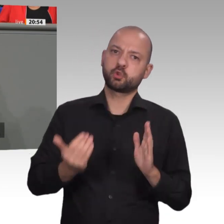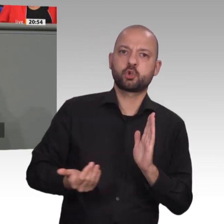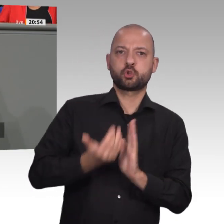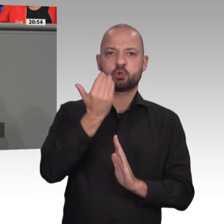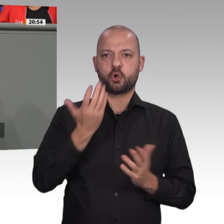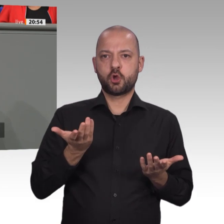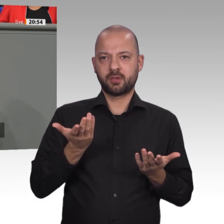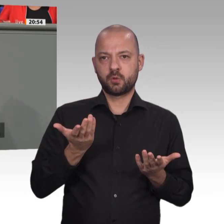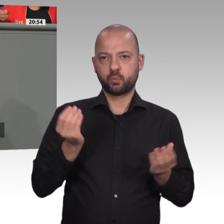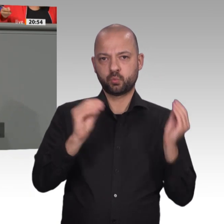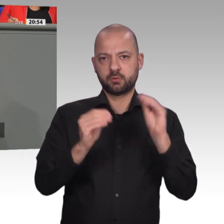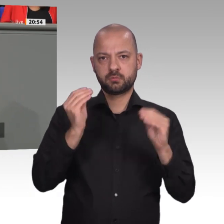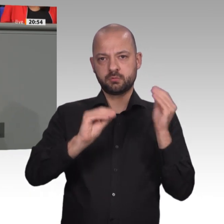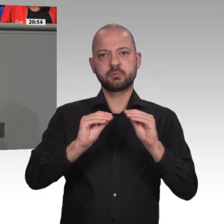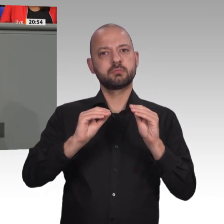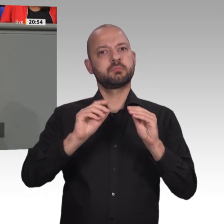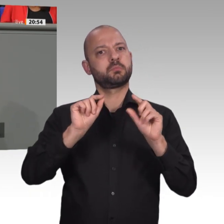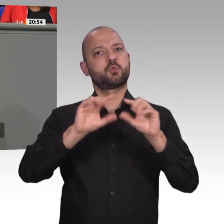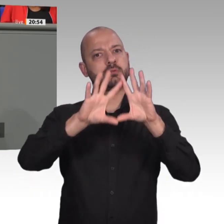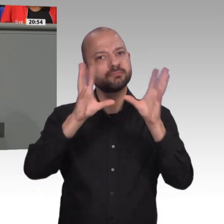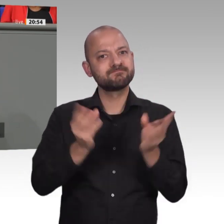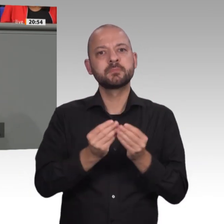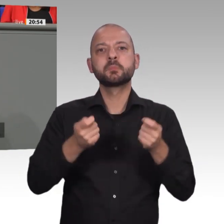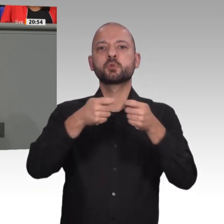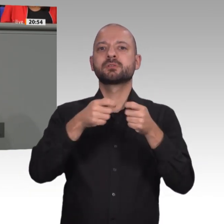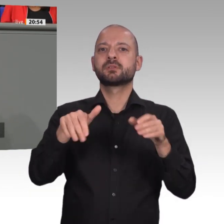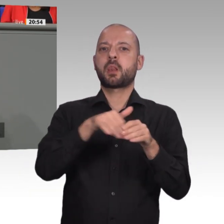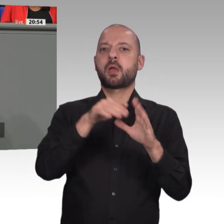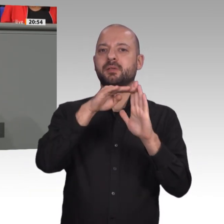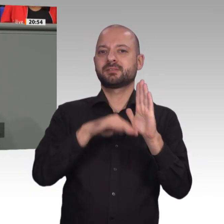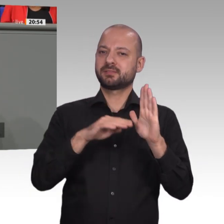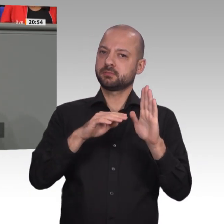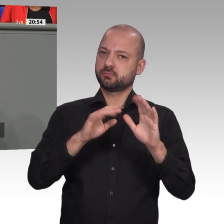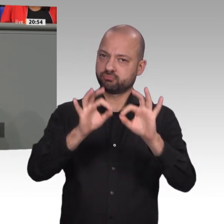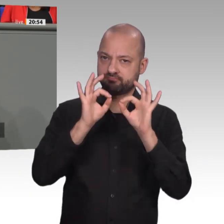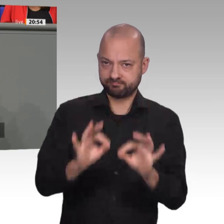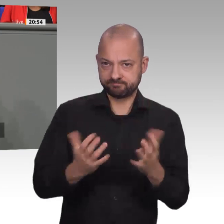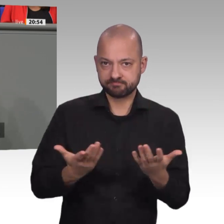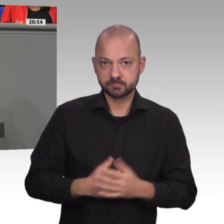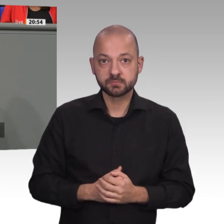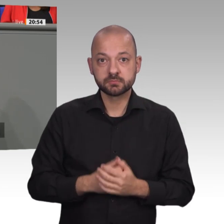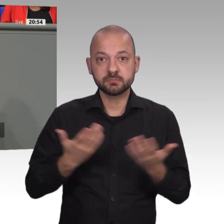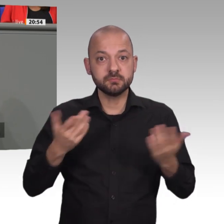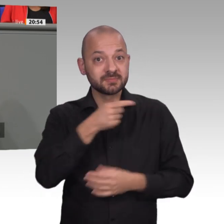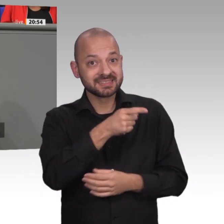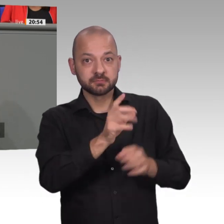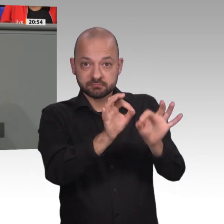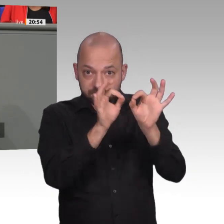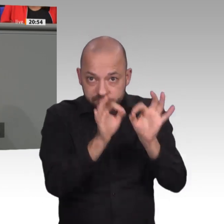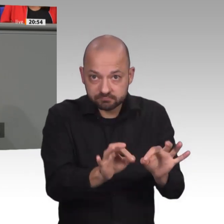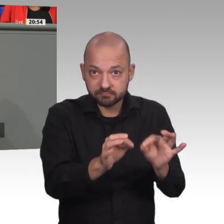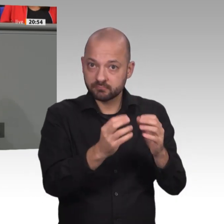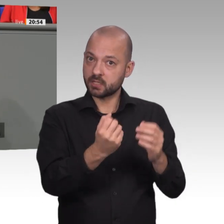der Eingliederungshilfe und die existenzsichernden Leistungen getrennt ausgezahlt. Dafür müssen die Träger der Sozialhilfe und der